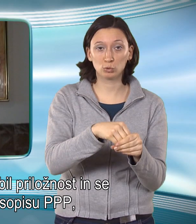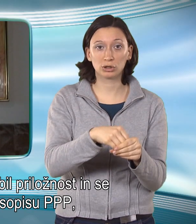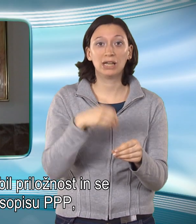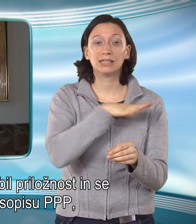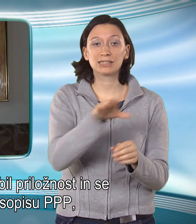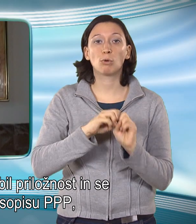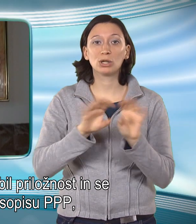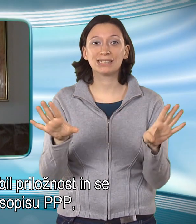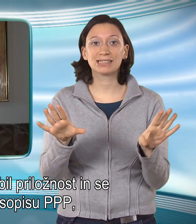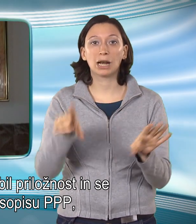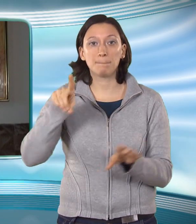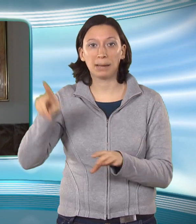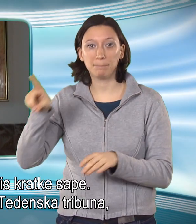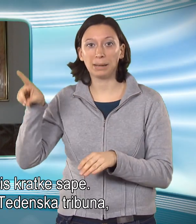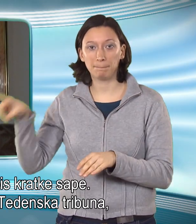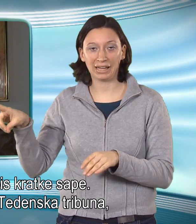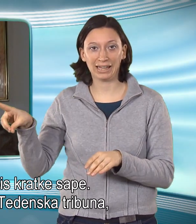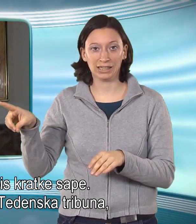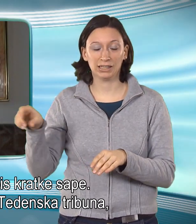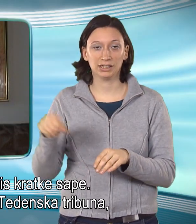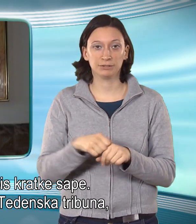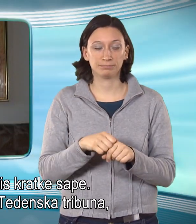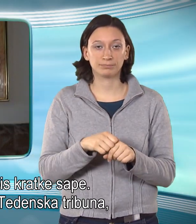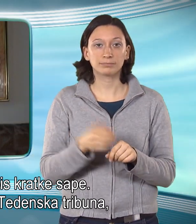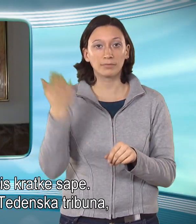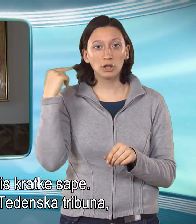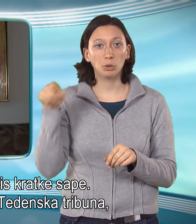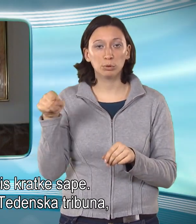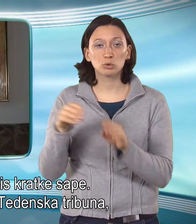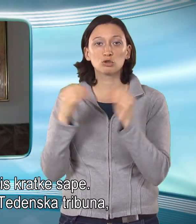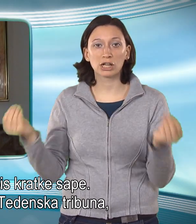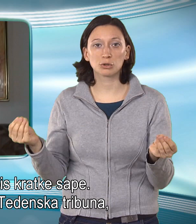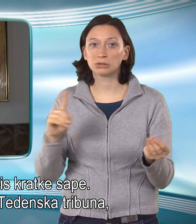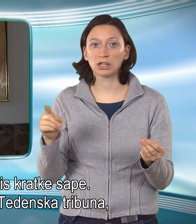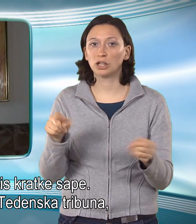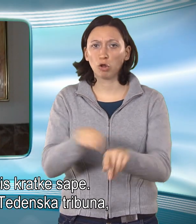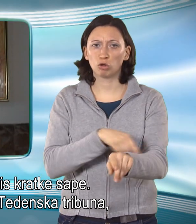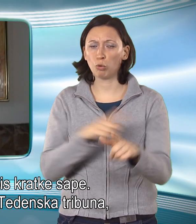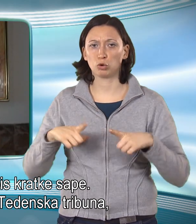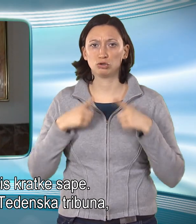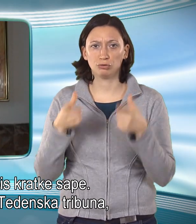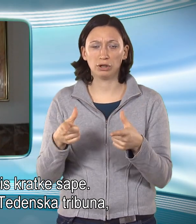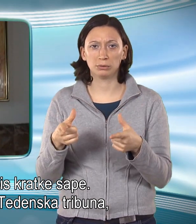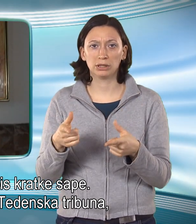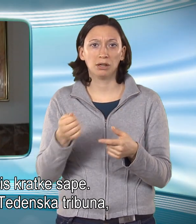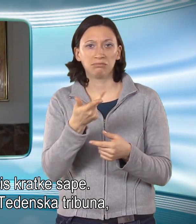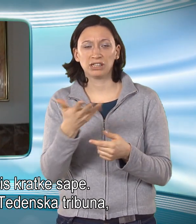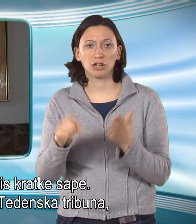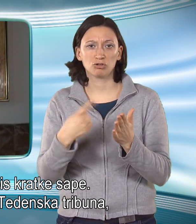in smo izdali tisti PPP, ki je bil časopis, ki pa ni dolgo živel, nekaj številk je